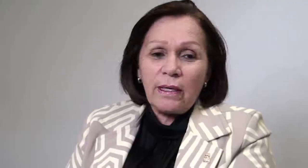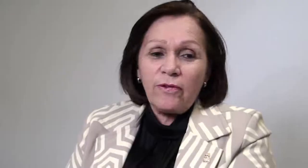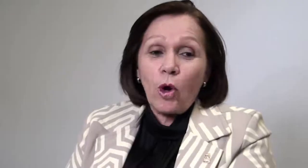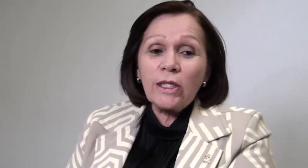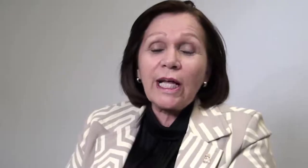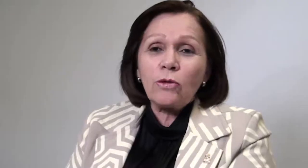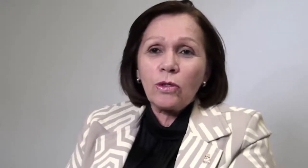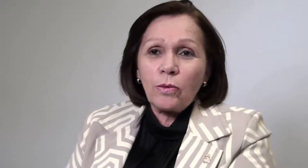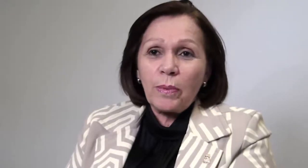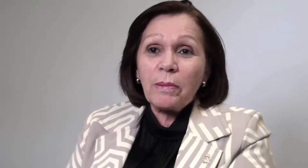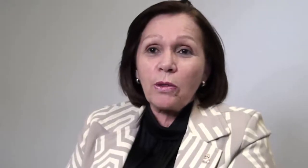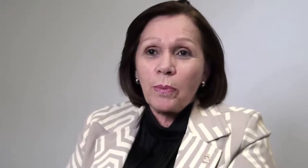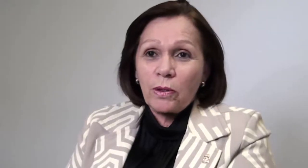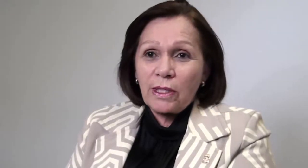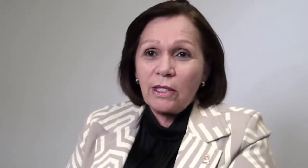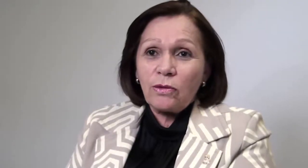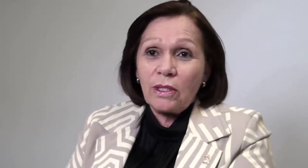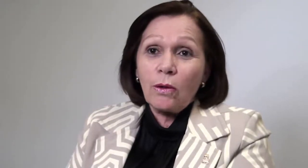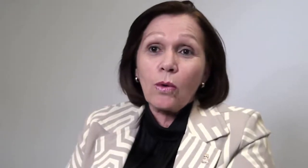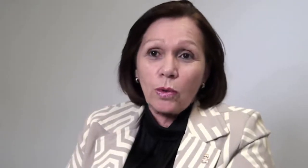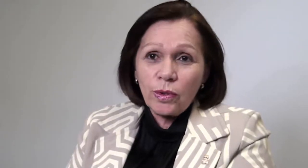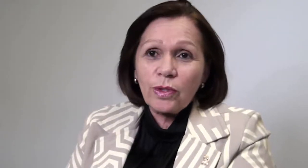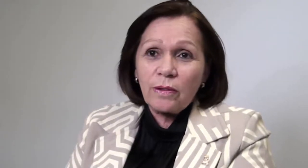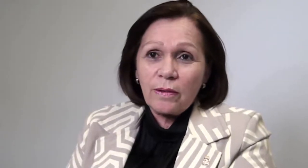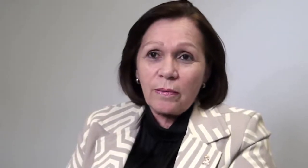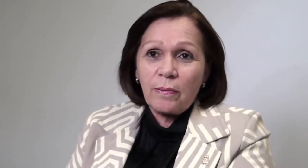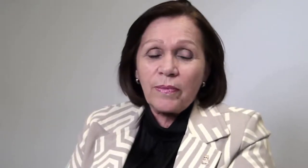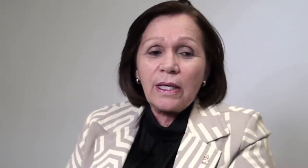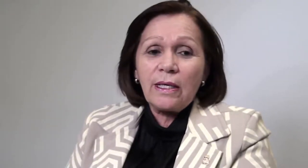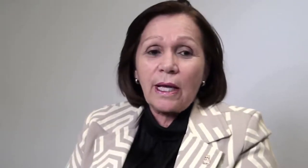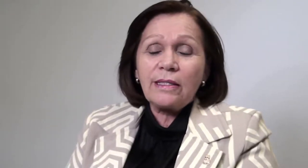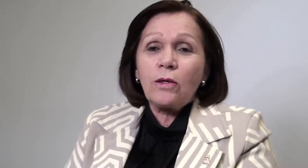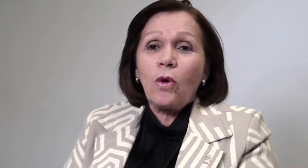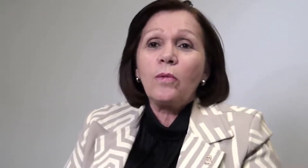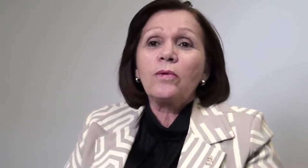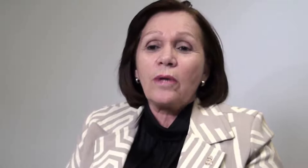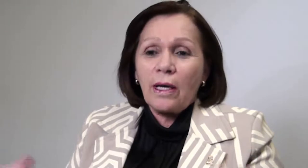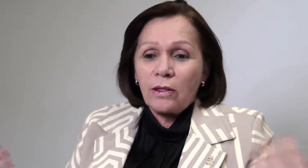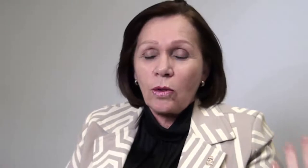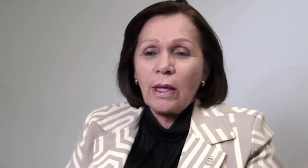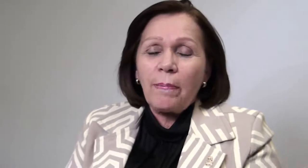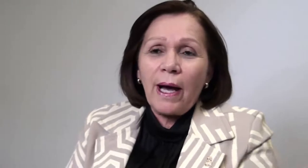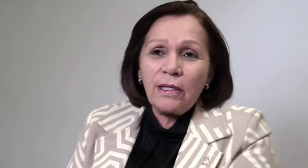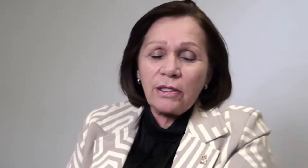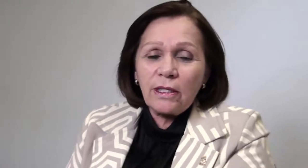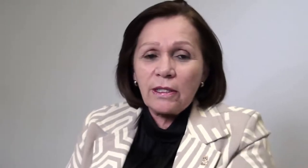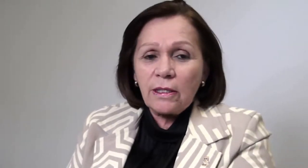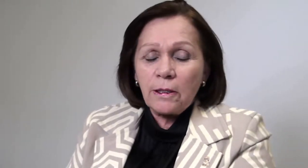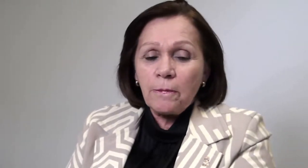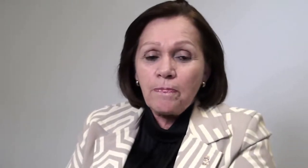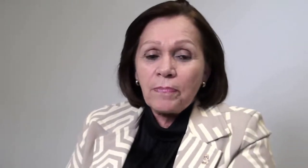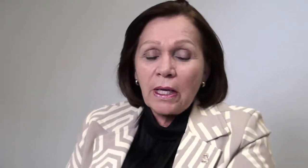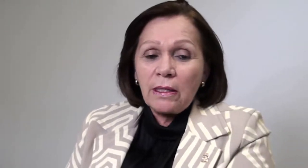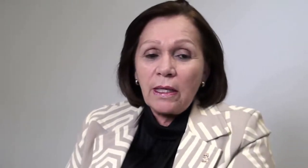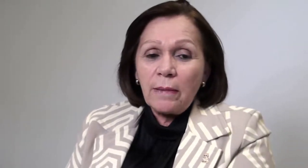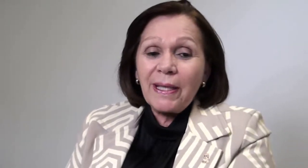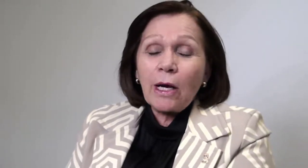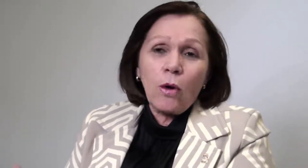Fui coordenadora do primeiro processo de concurso, assim como toda a parte de